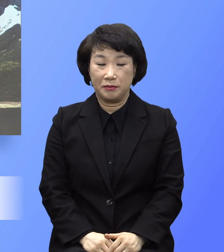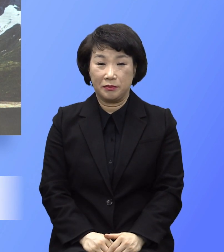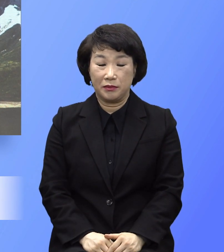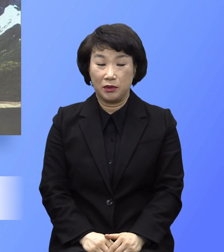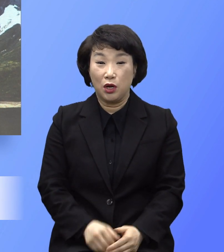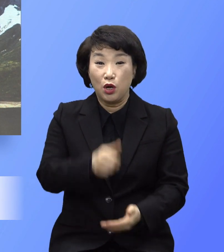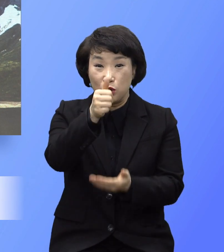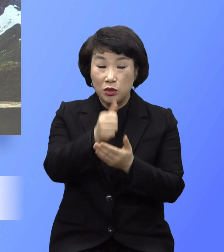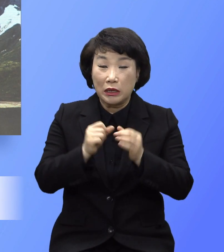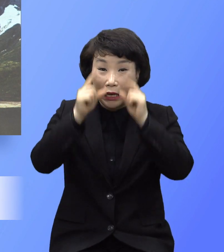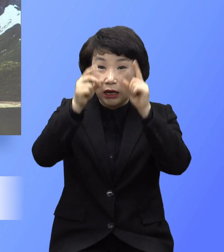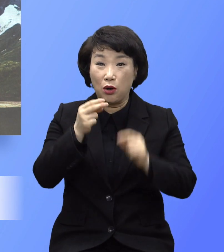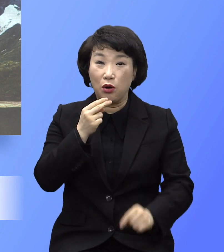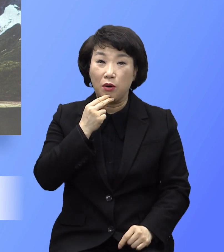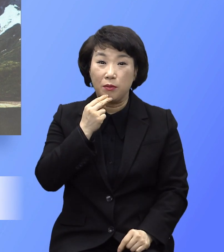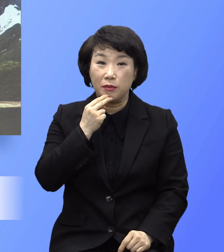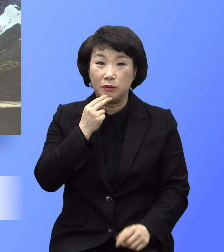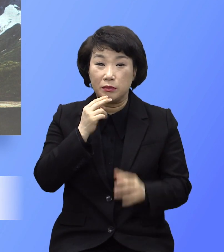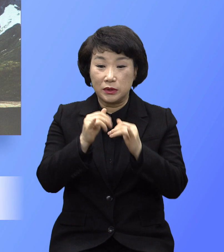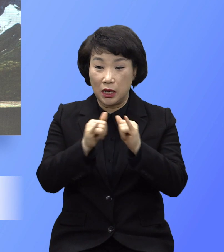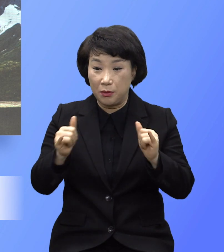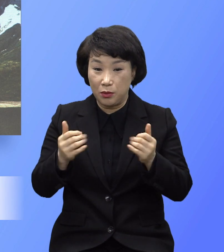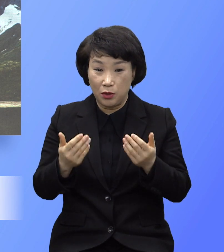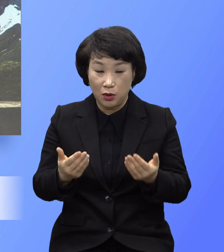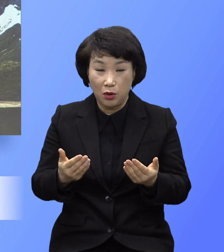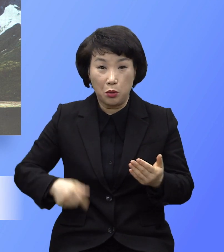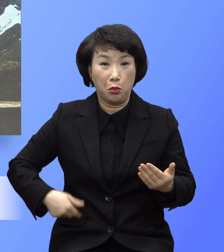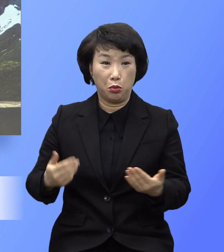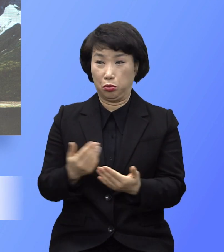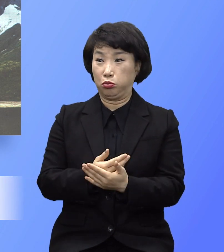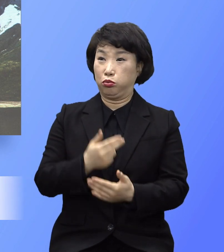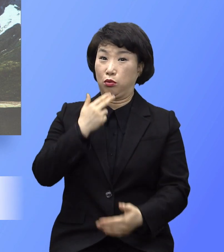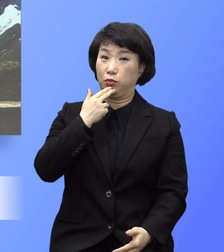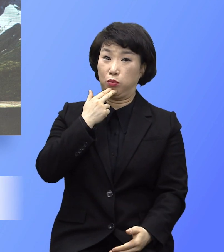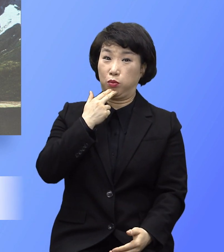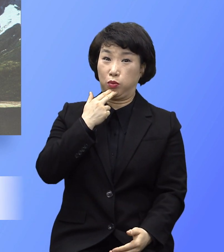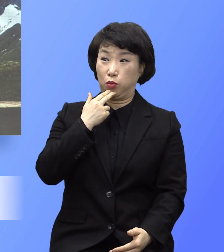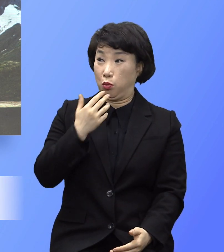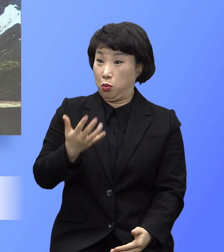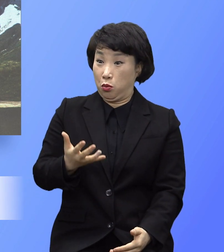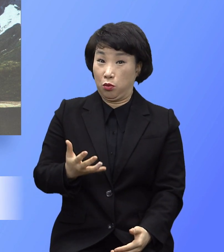것입니다. 죄를 깨닫지 못하는 자는 회개할 것이 없어요.